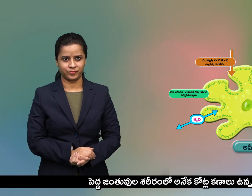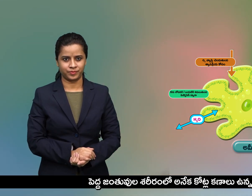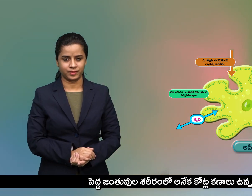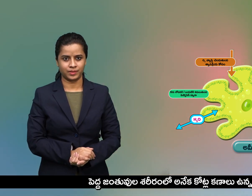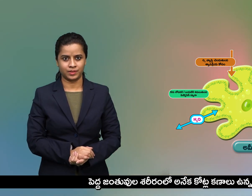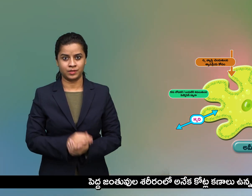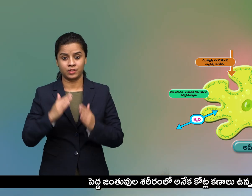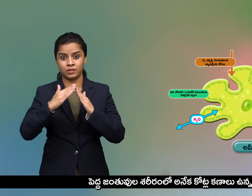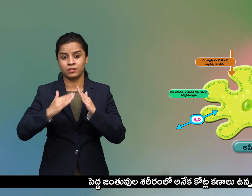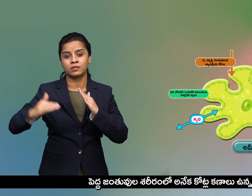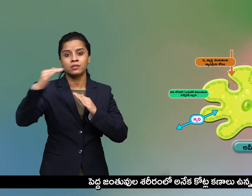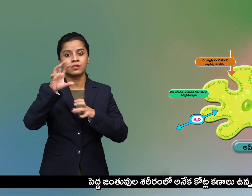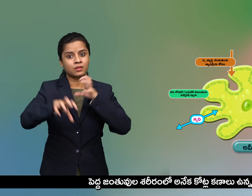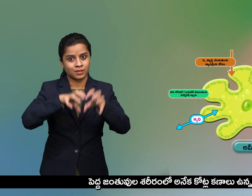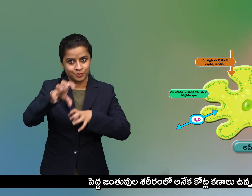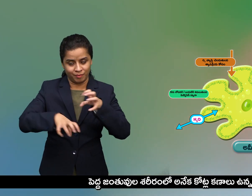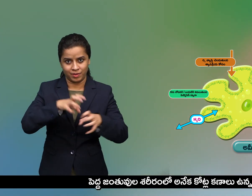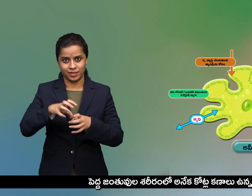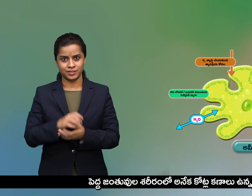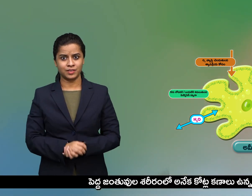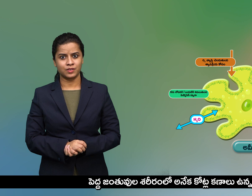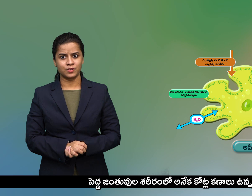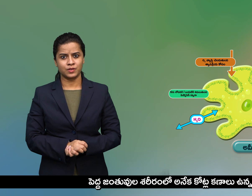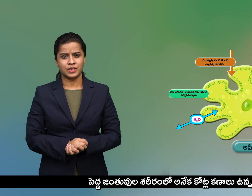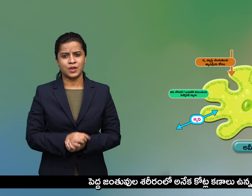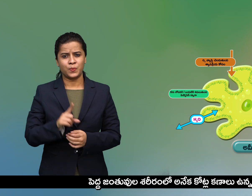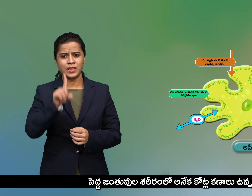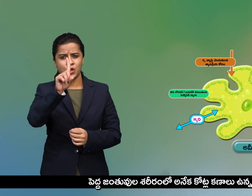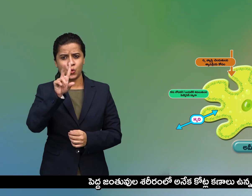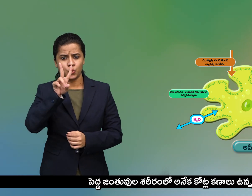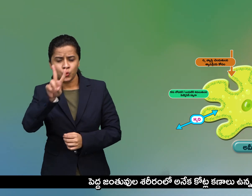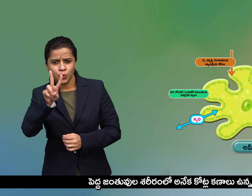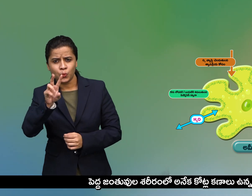పెద్ద జంతువుల శరీరంలో అనేక కోట్ల కణాలు ఉన్నందున